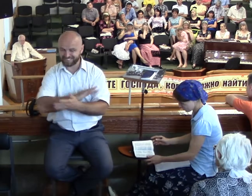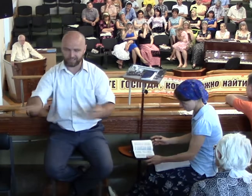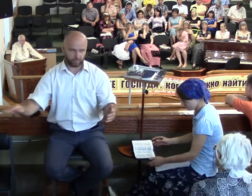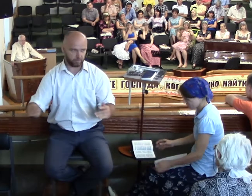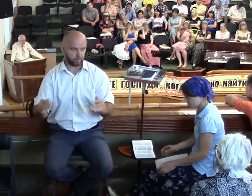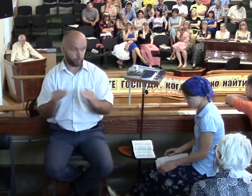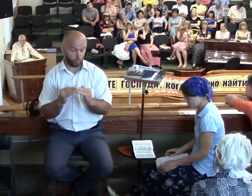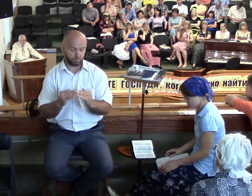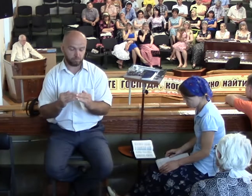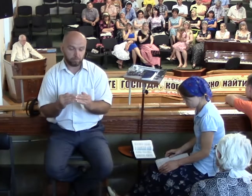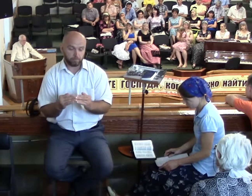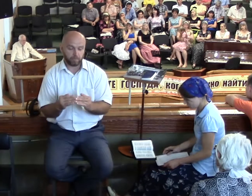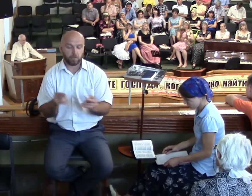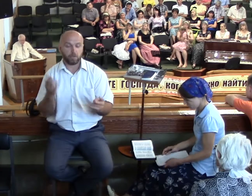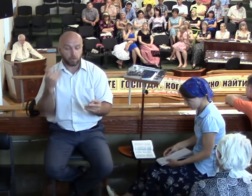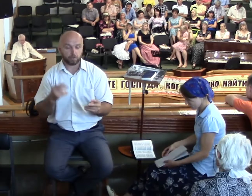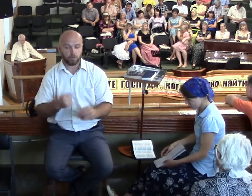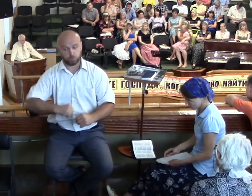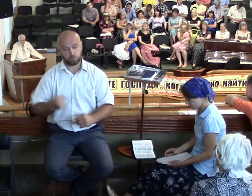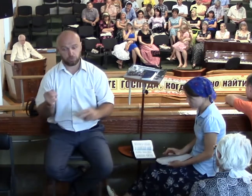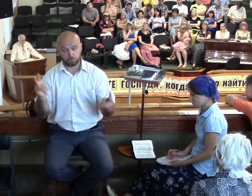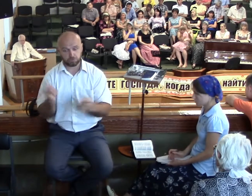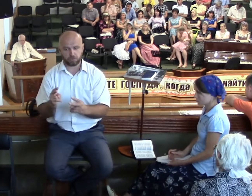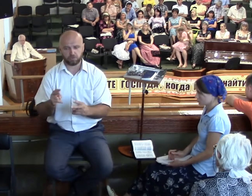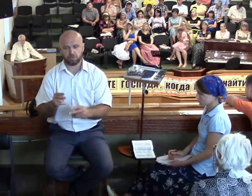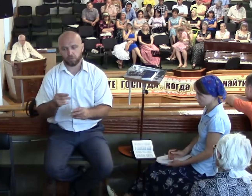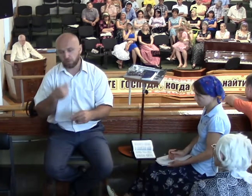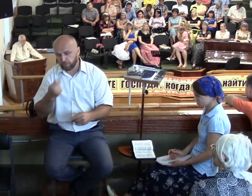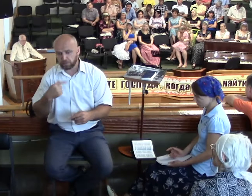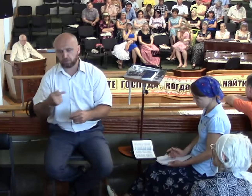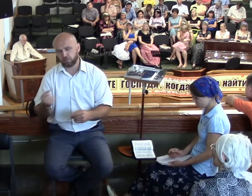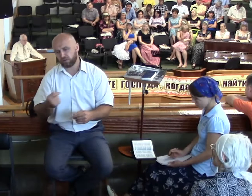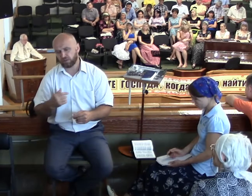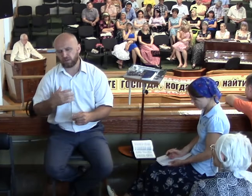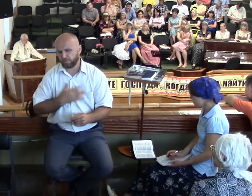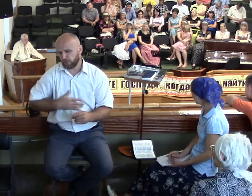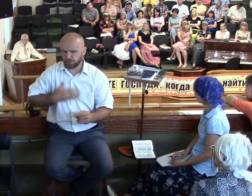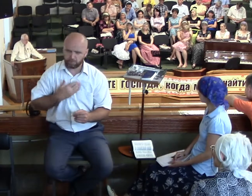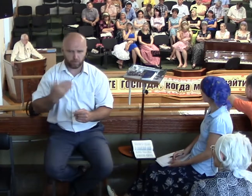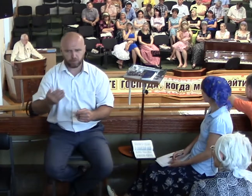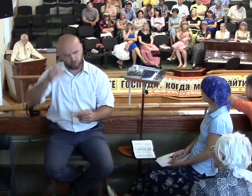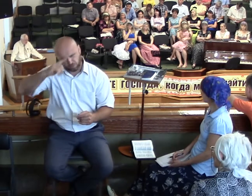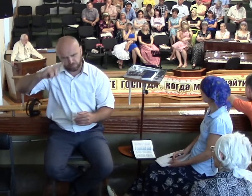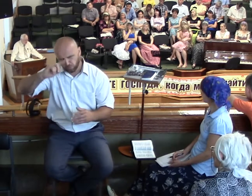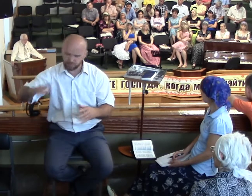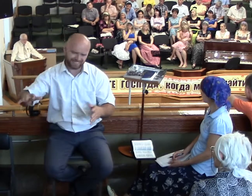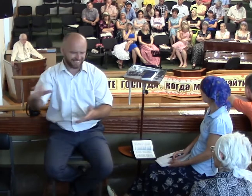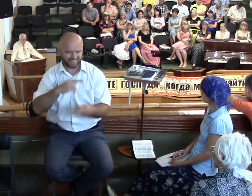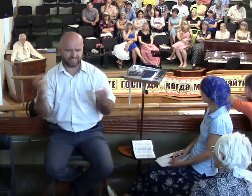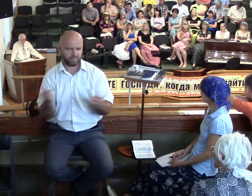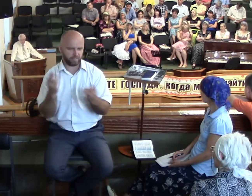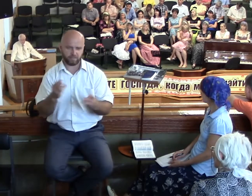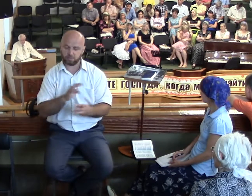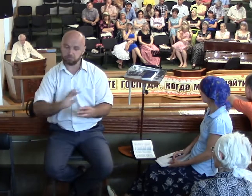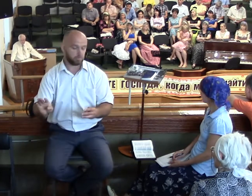и соболезнует ему, говорит, слушай, брат, я так соболезную тебе, у тебя все сгорело, я слыхал. Он стоит,